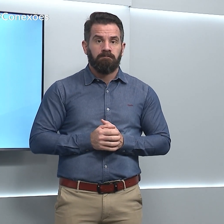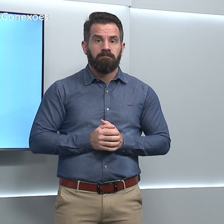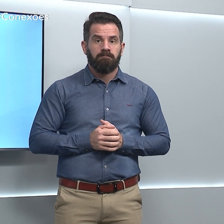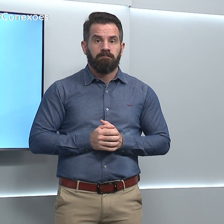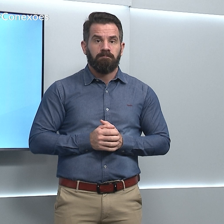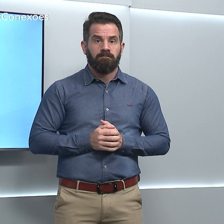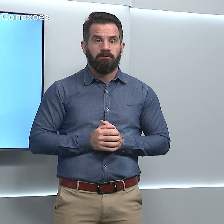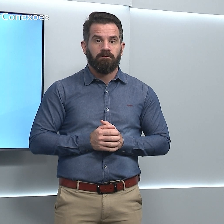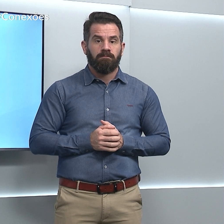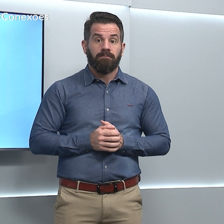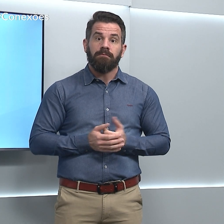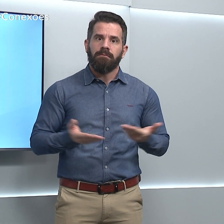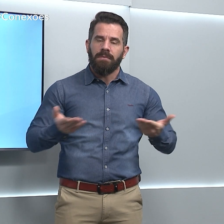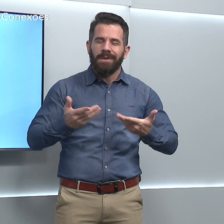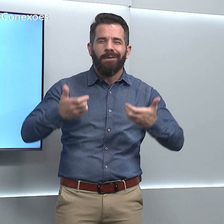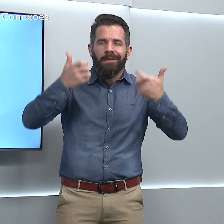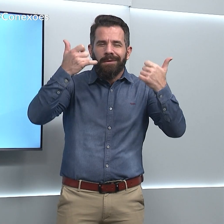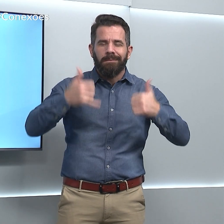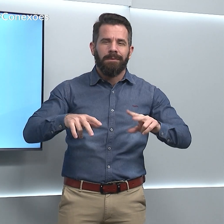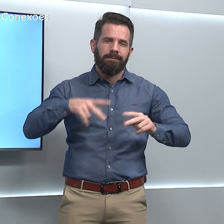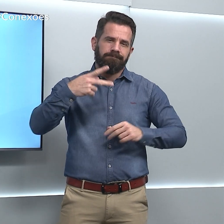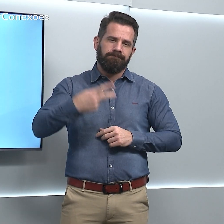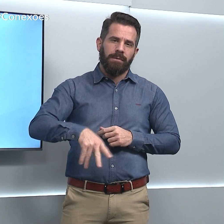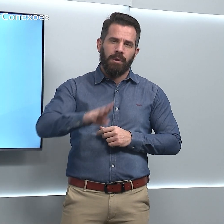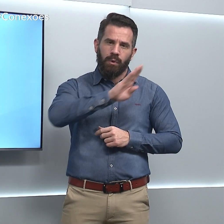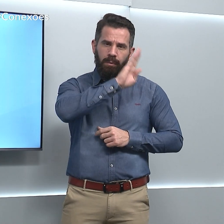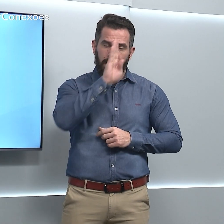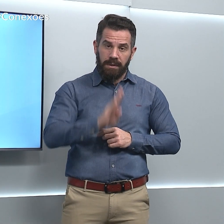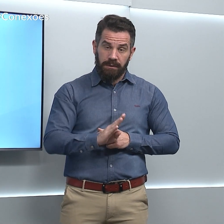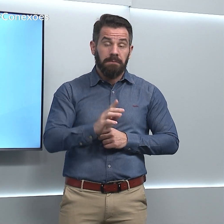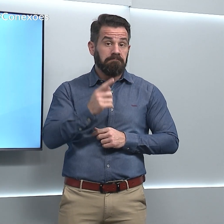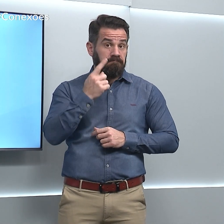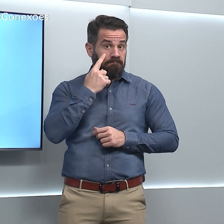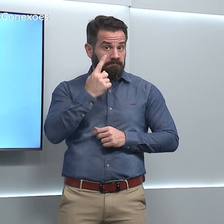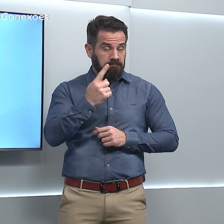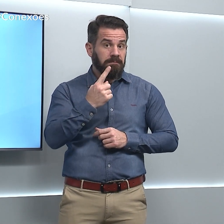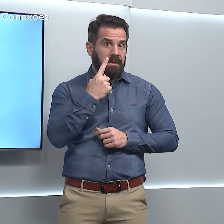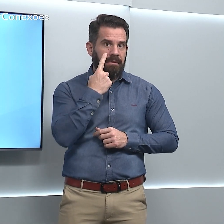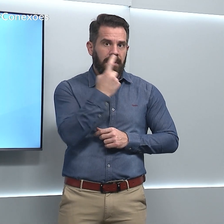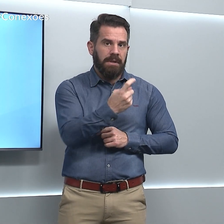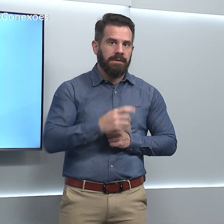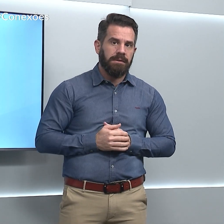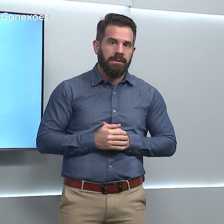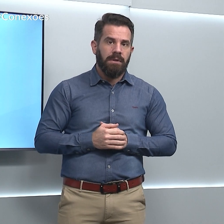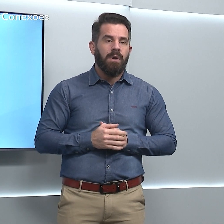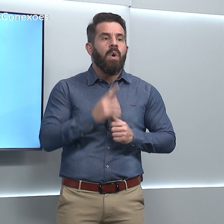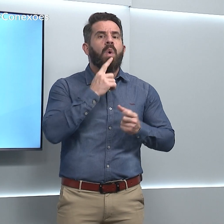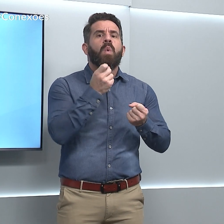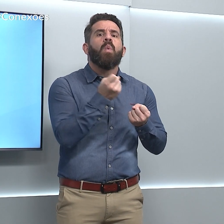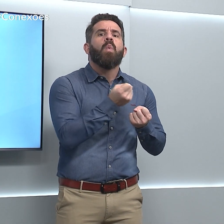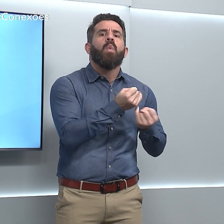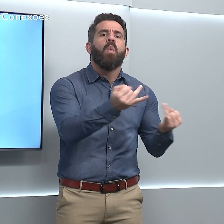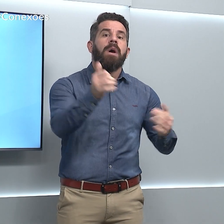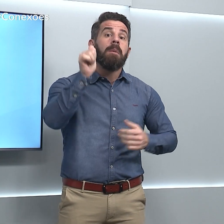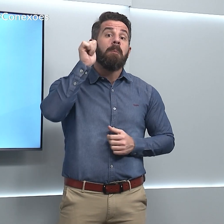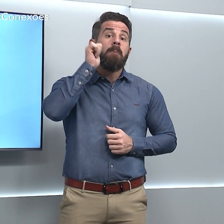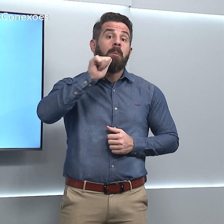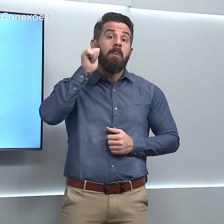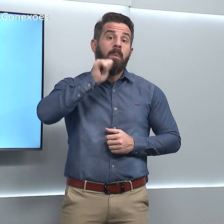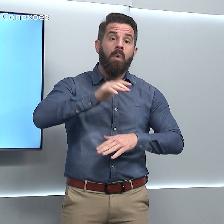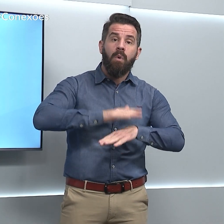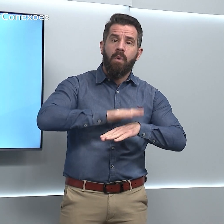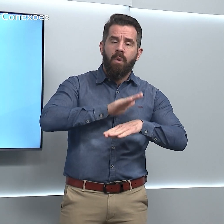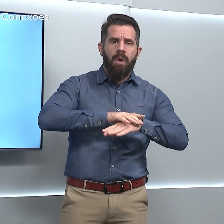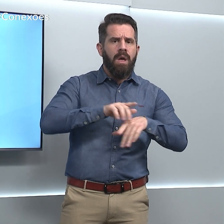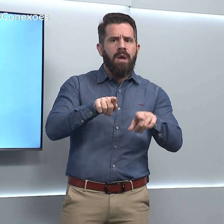Agora falando aqui do Brasil, um número bem interessante. A quantidade de mulheres responsáveis economicamente